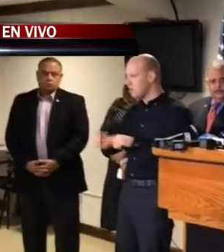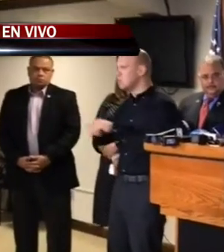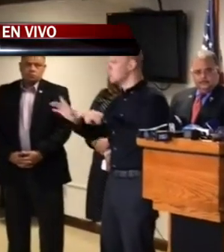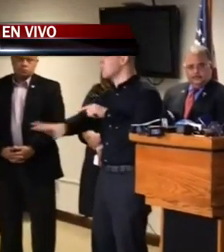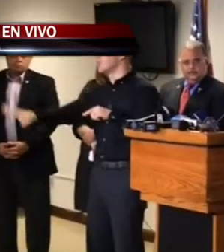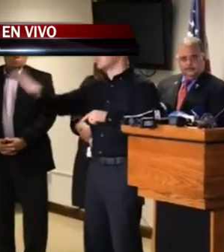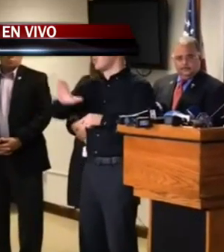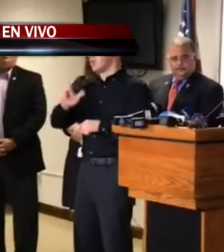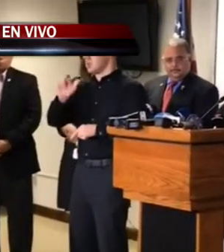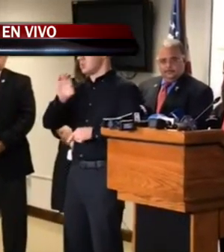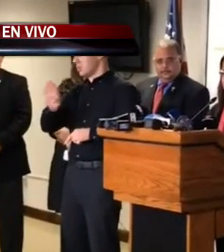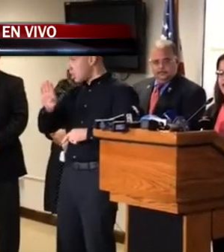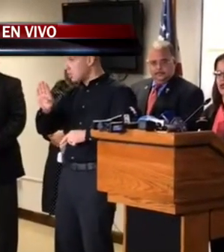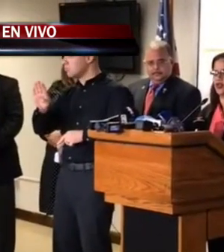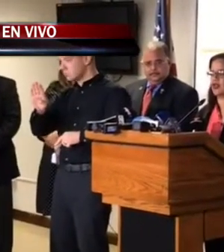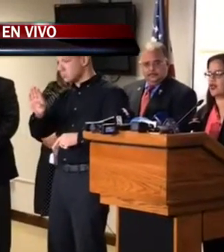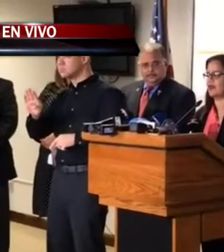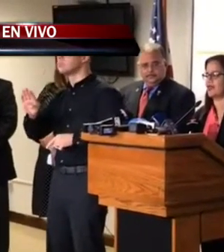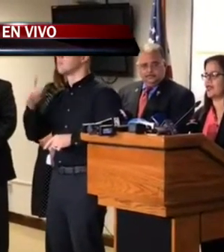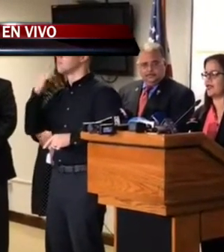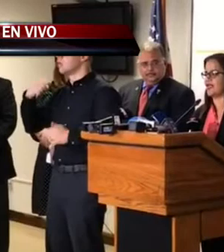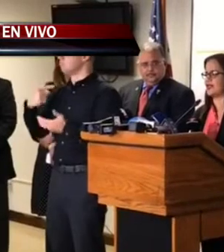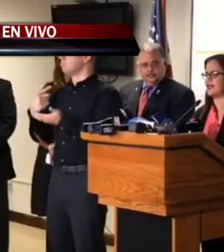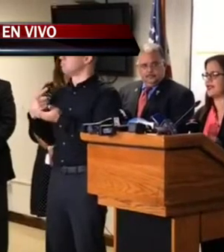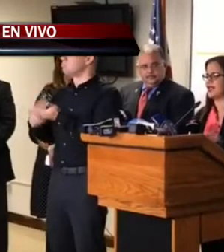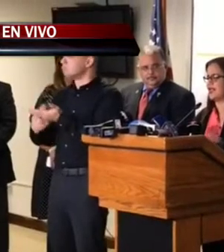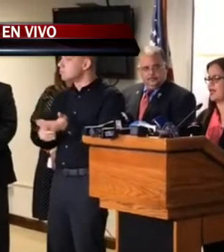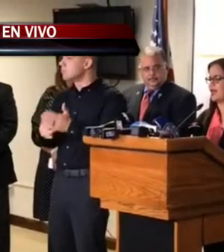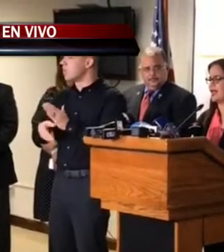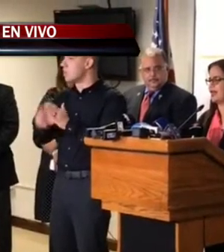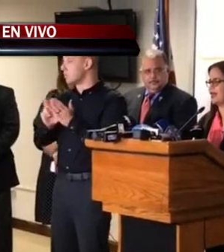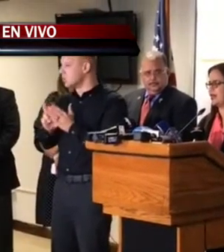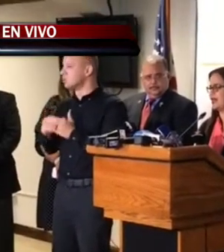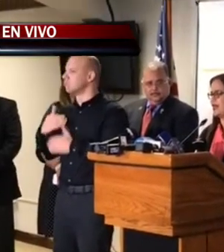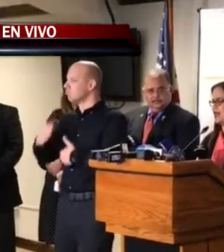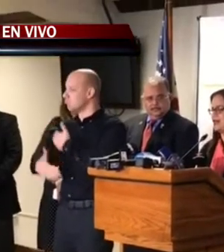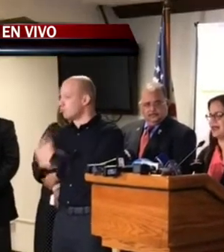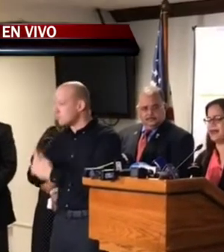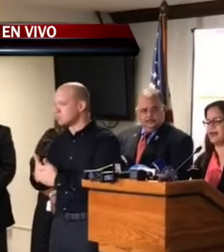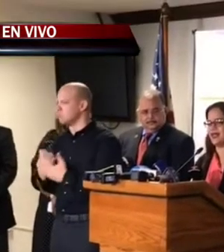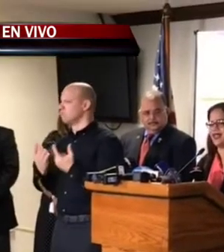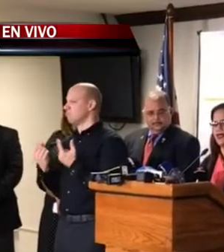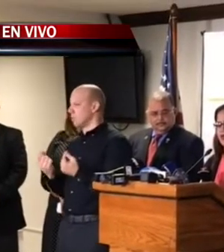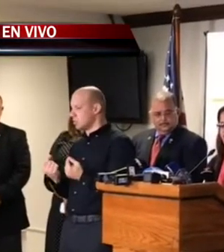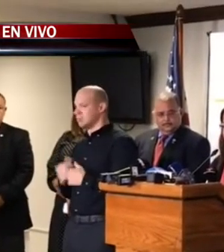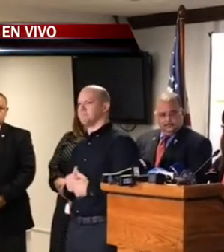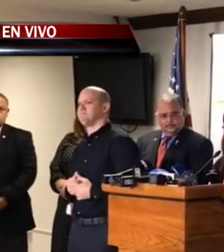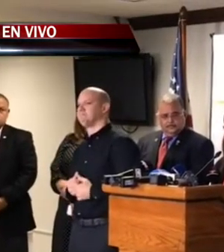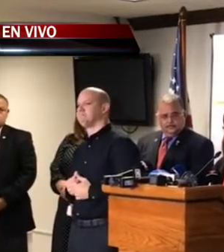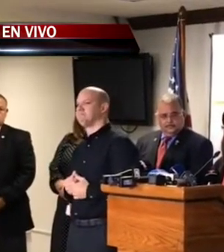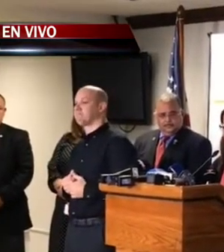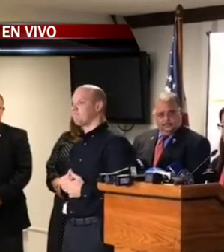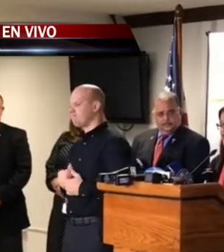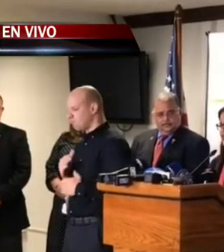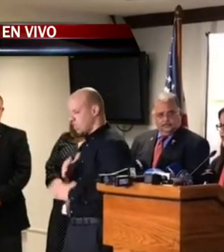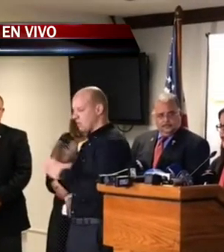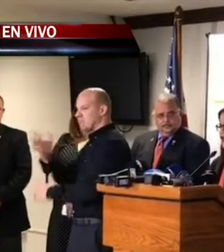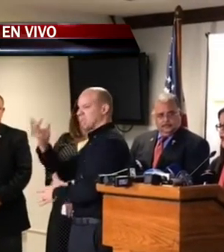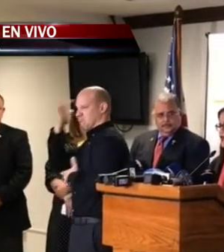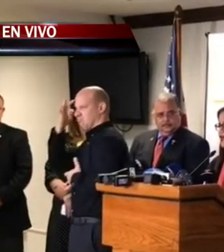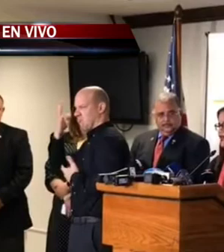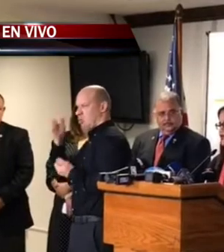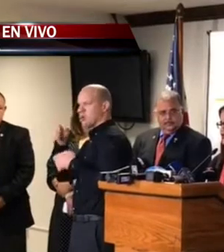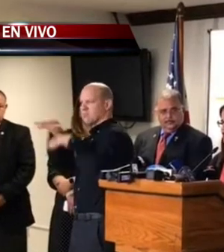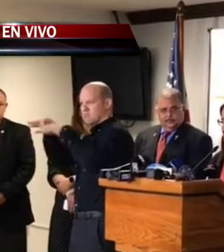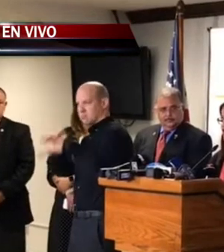para volver a repasar protocolos y procedimientos. Quiero volver a reiterar medidas de prevención, así que es importante el lavado